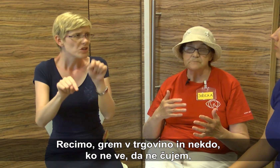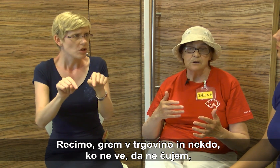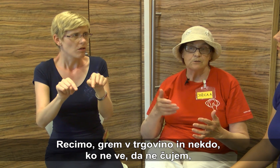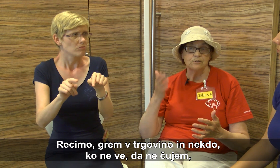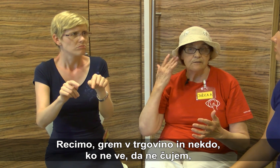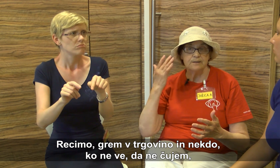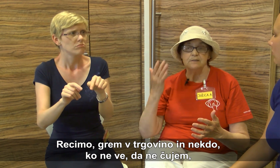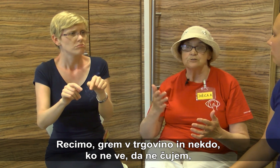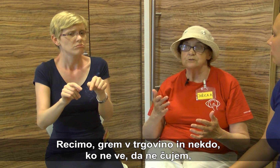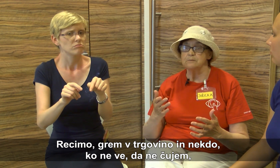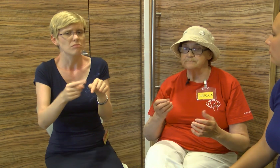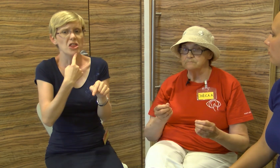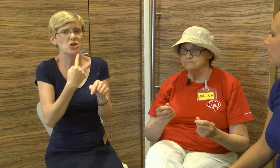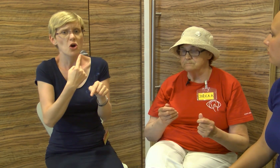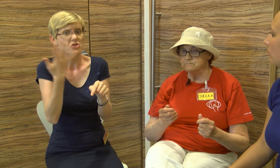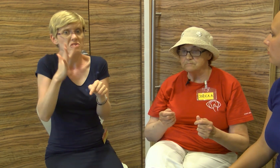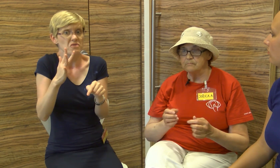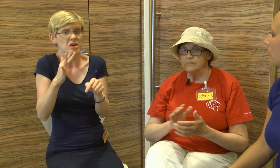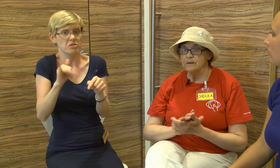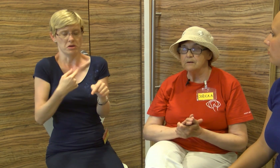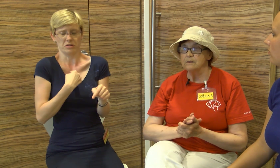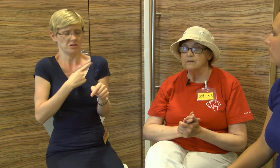nekdo, ko ne ve, da ne čujem,